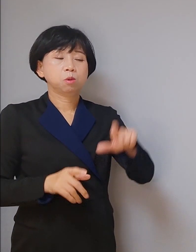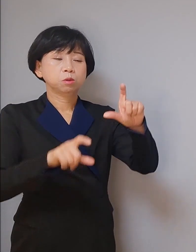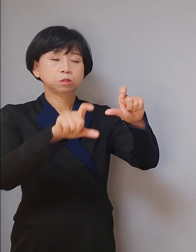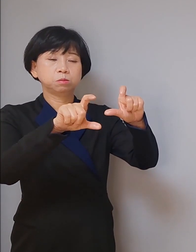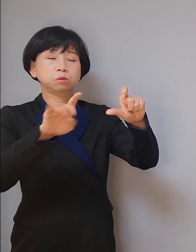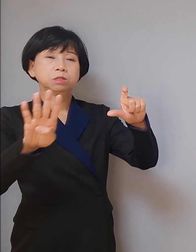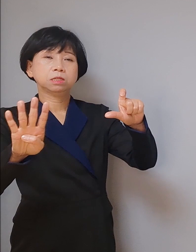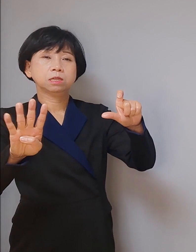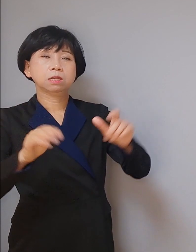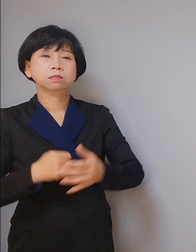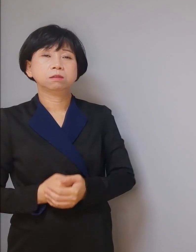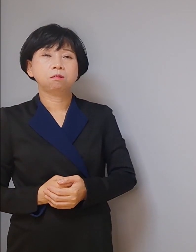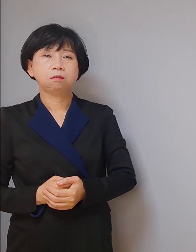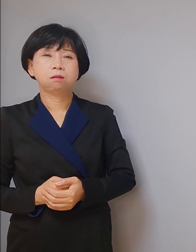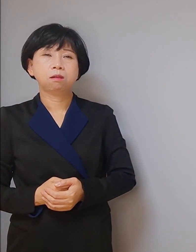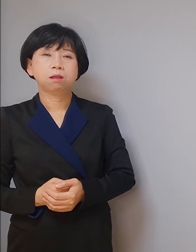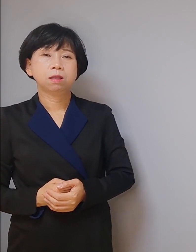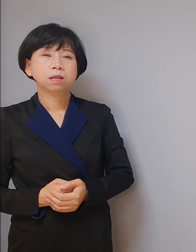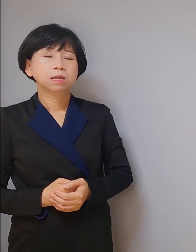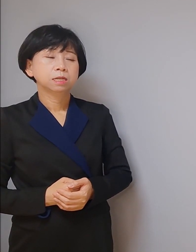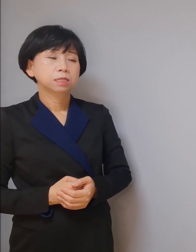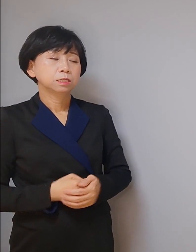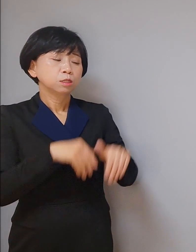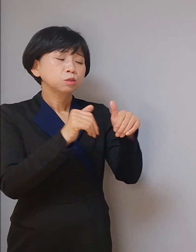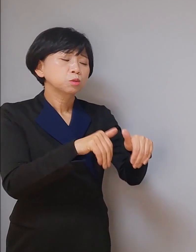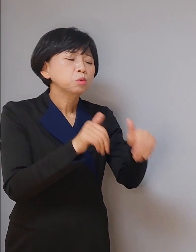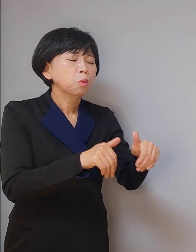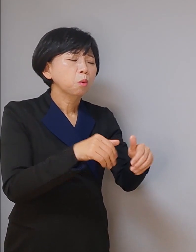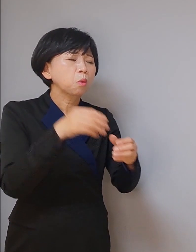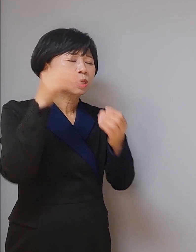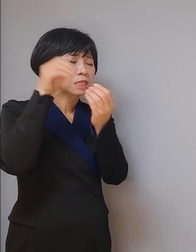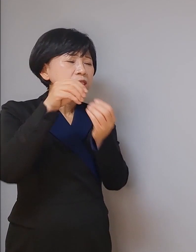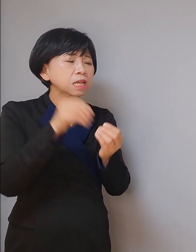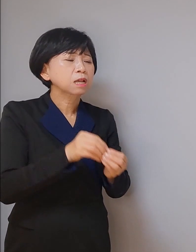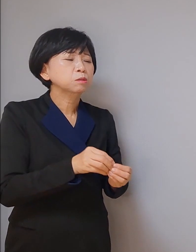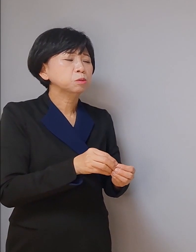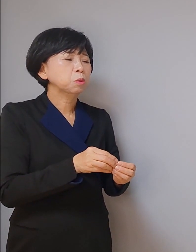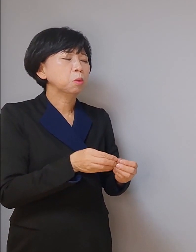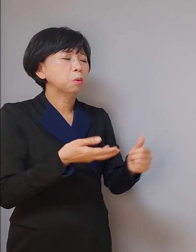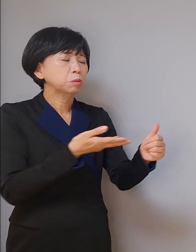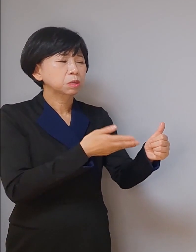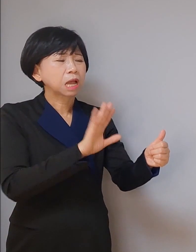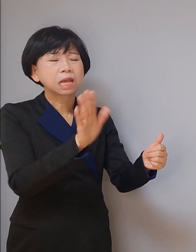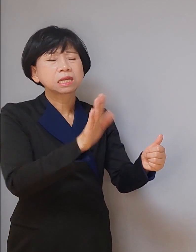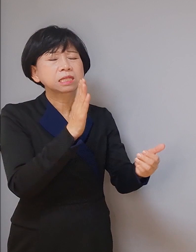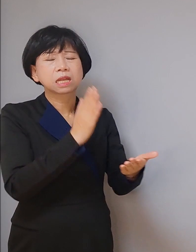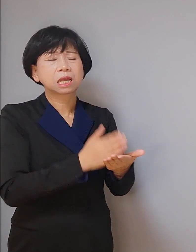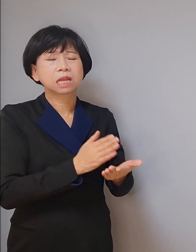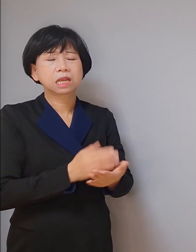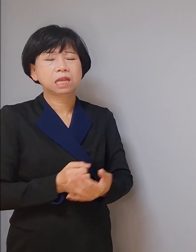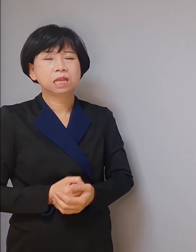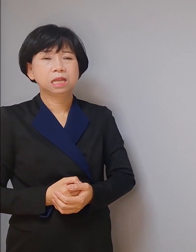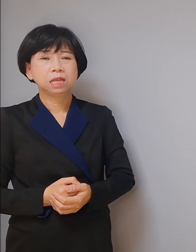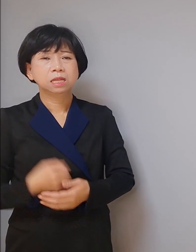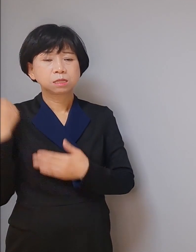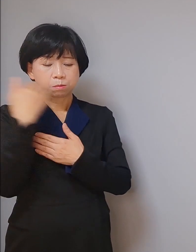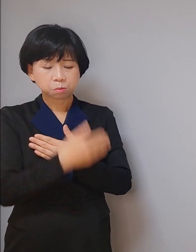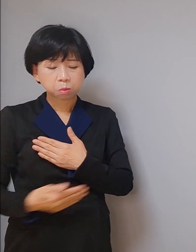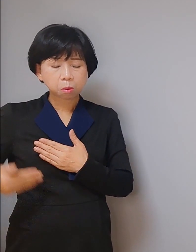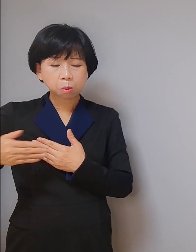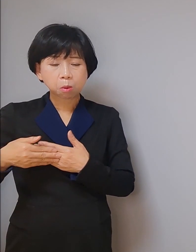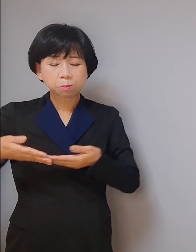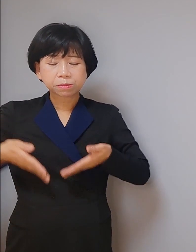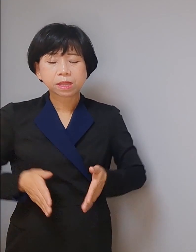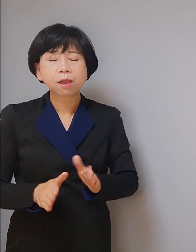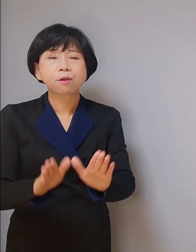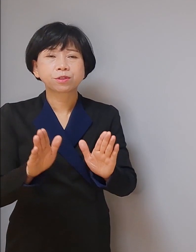말씀이 그에게 임하여 이르시되 그 사람이 내 상속자가 아니라 내 몸에서 태어날,